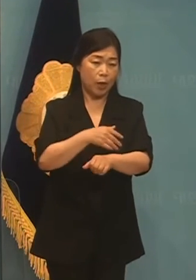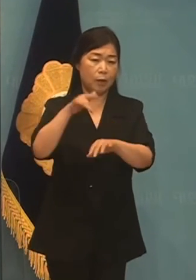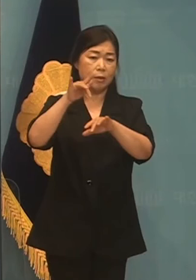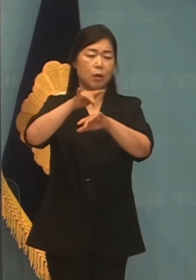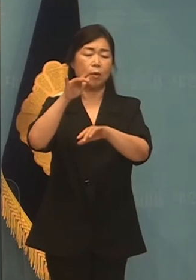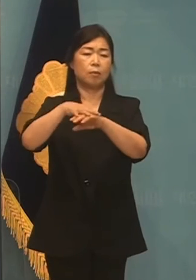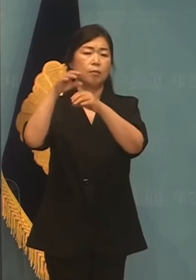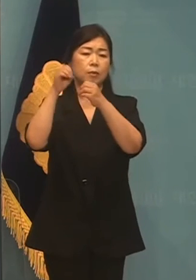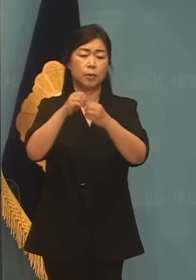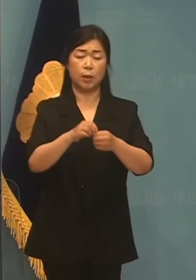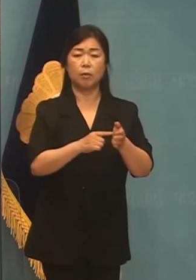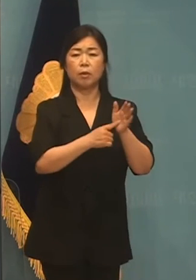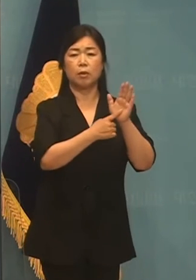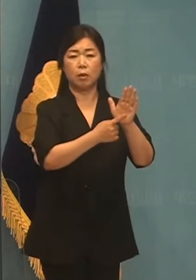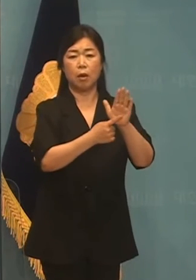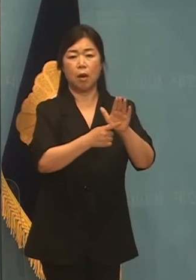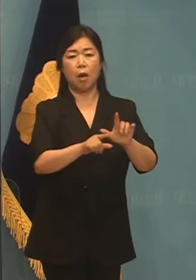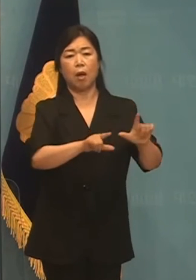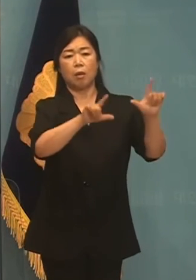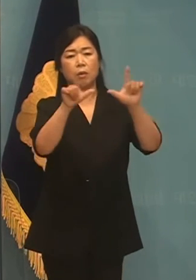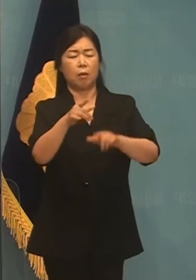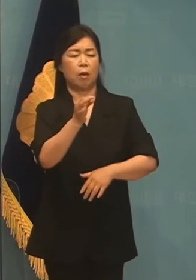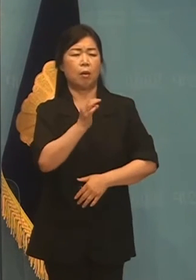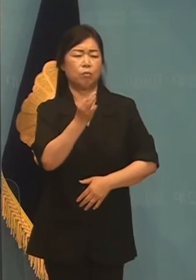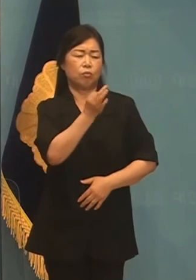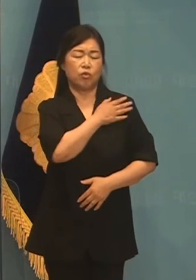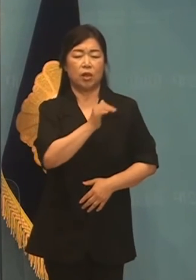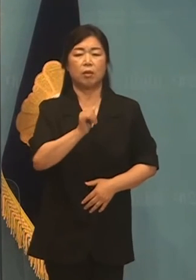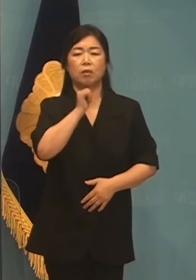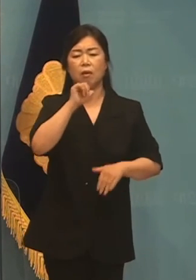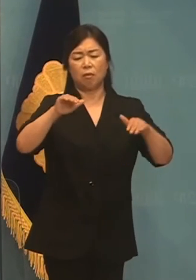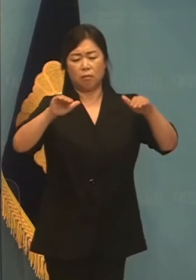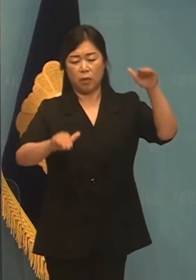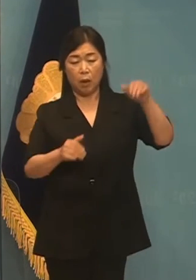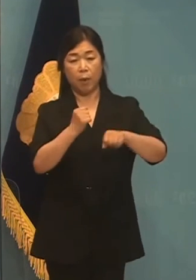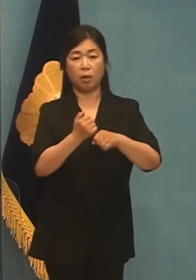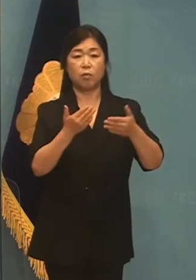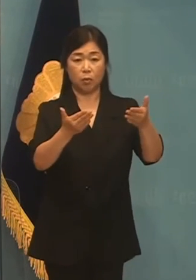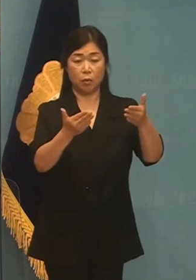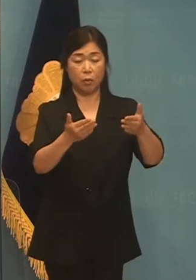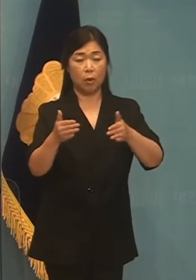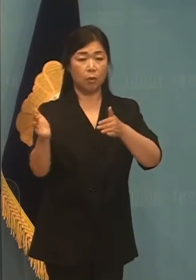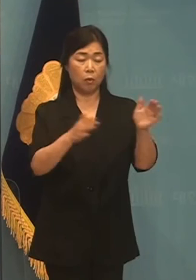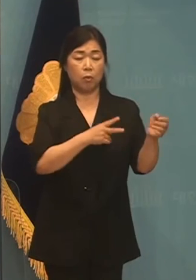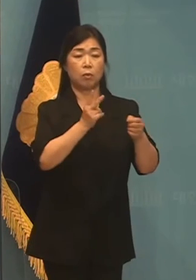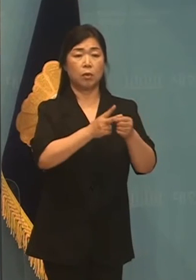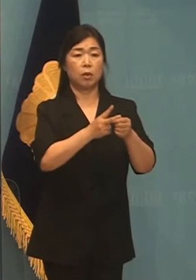만들어 사회 양극화를 불러왔습니다. 제2적 정교조는